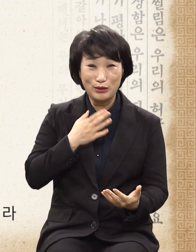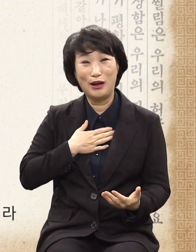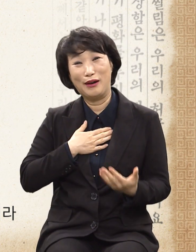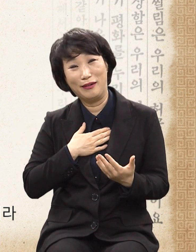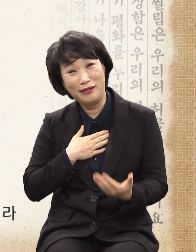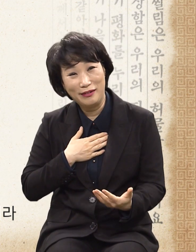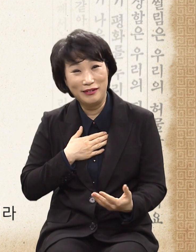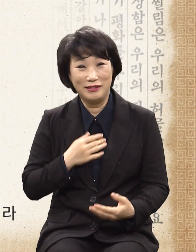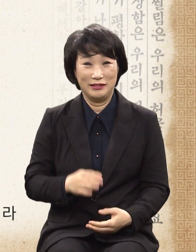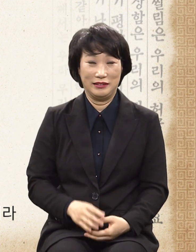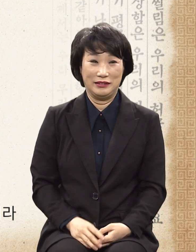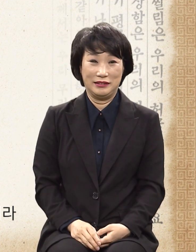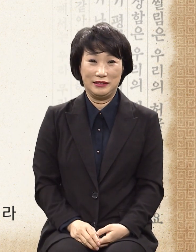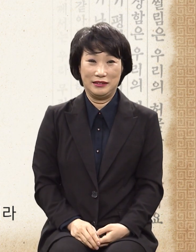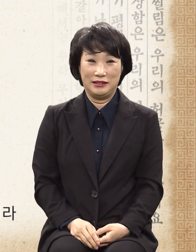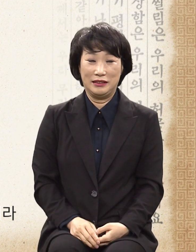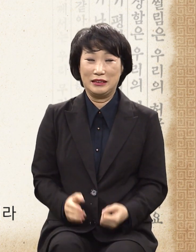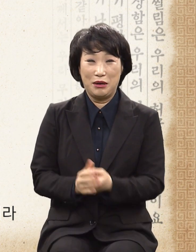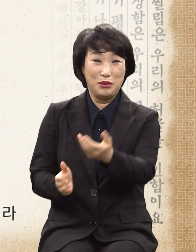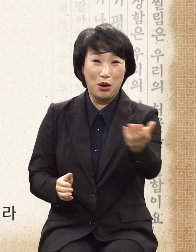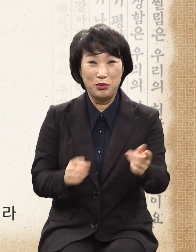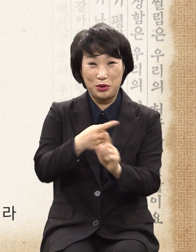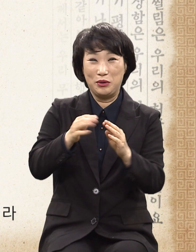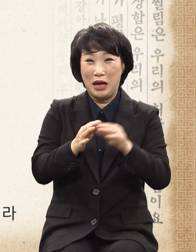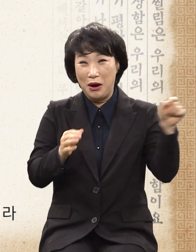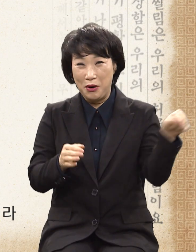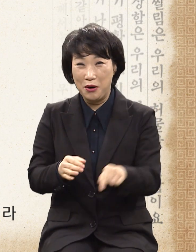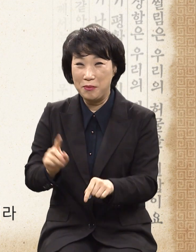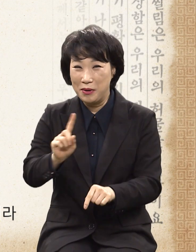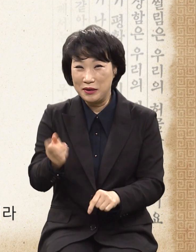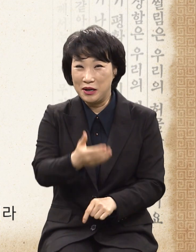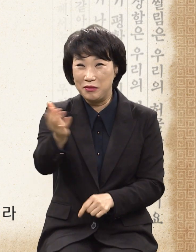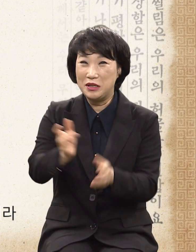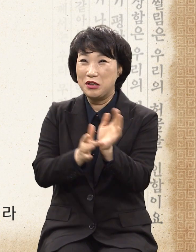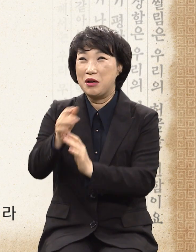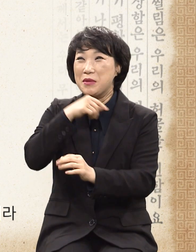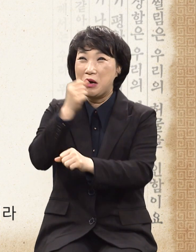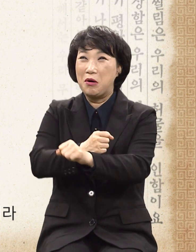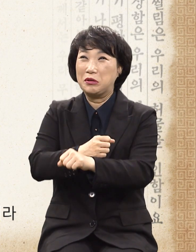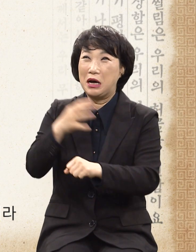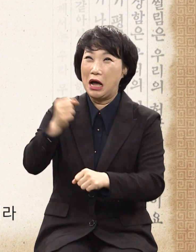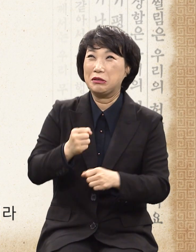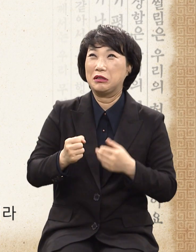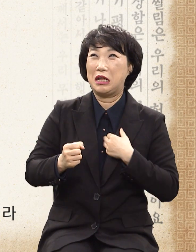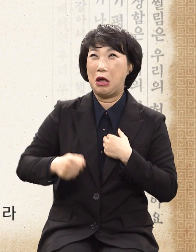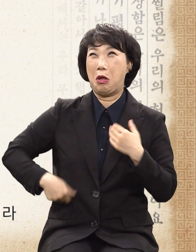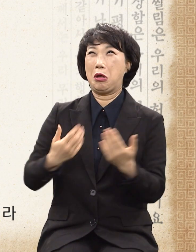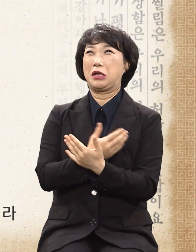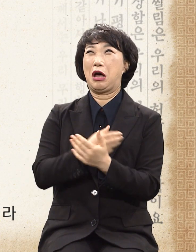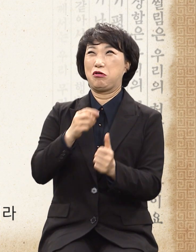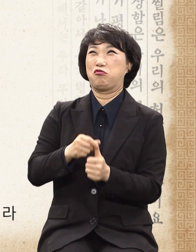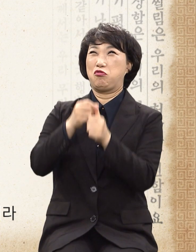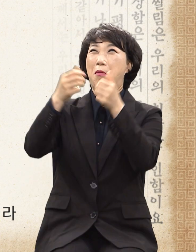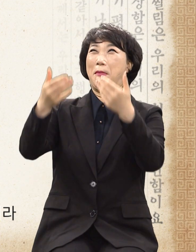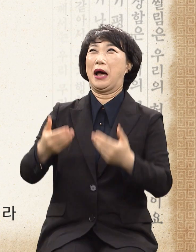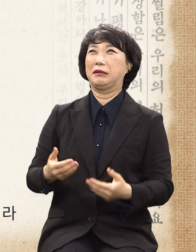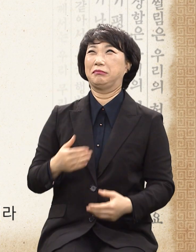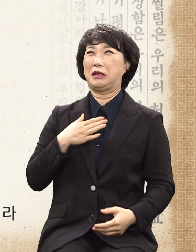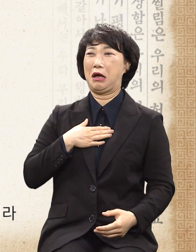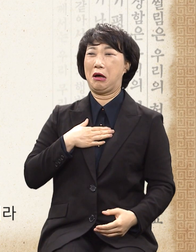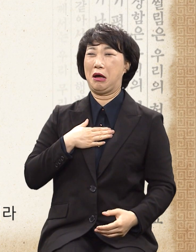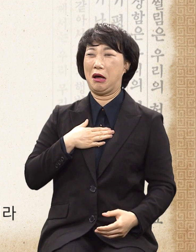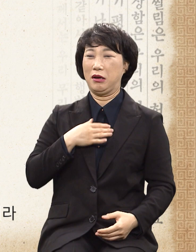실체가 없는 거예요. 그러면서 교회 와서 예수 피의 공로 붙잡고 나는 회개하고